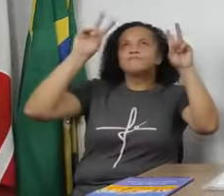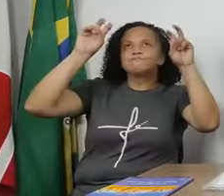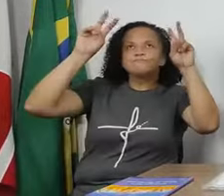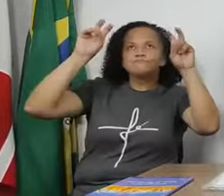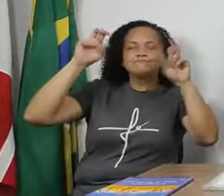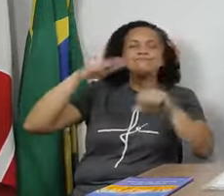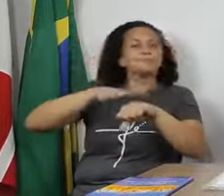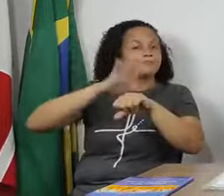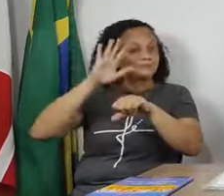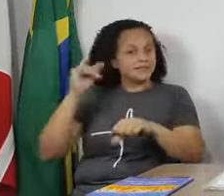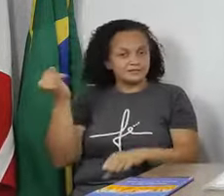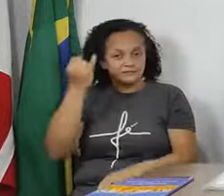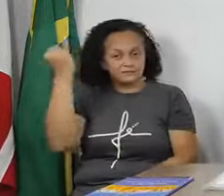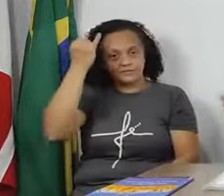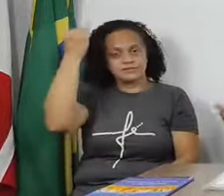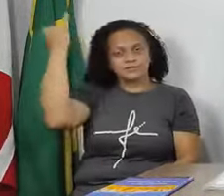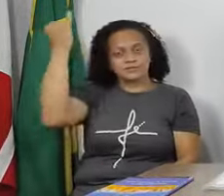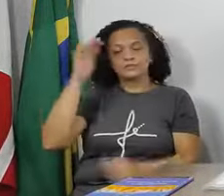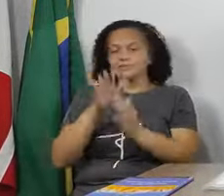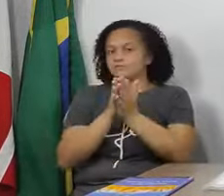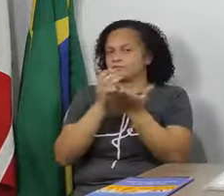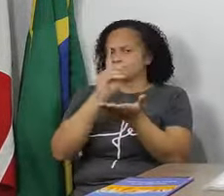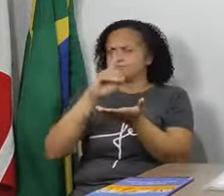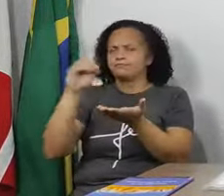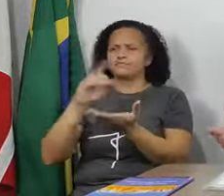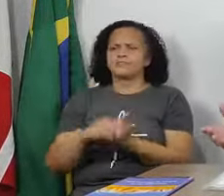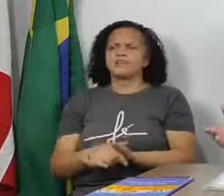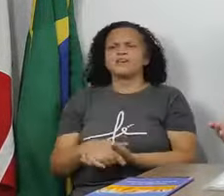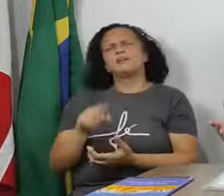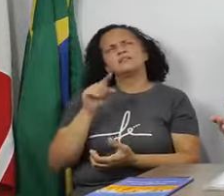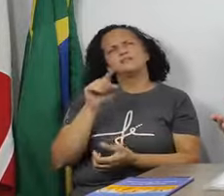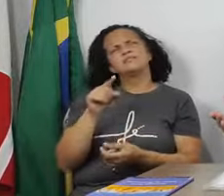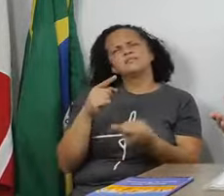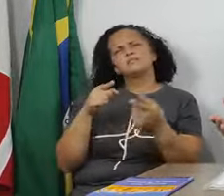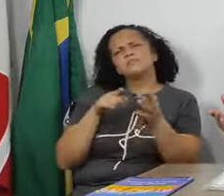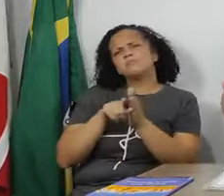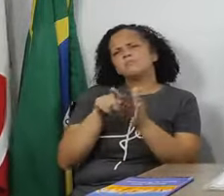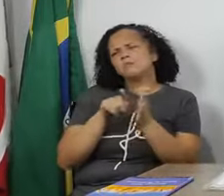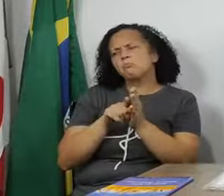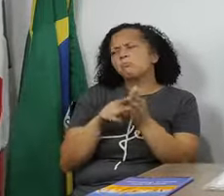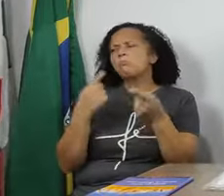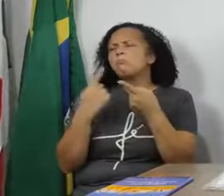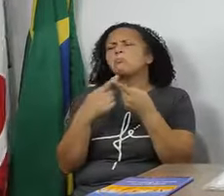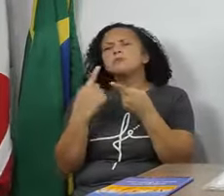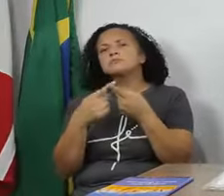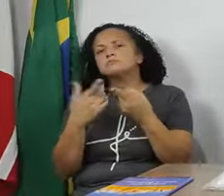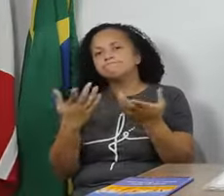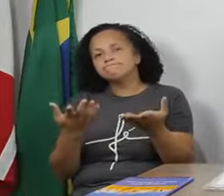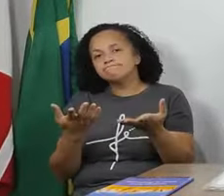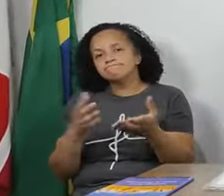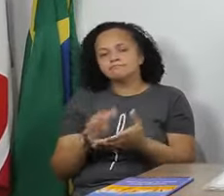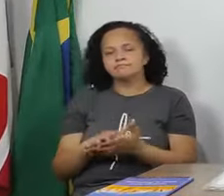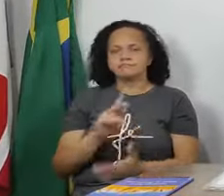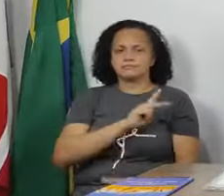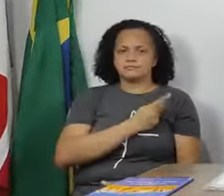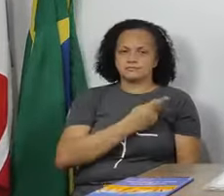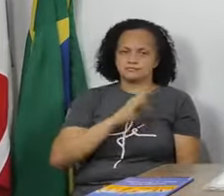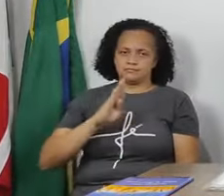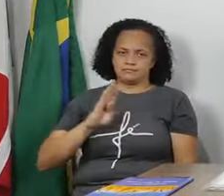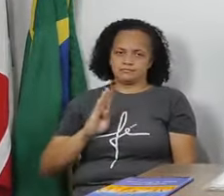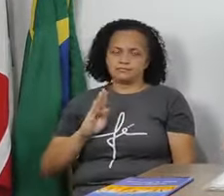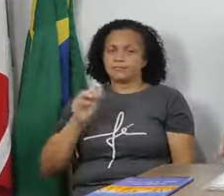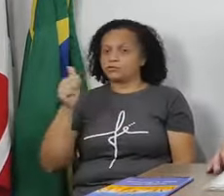de toda a Bíblia. Aí você talvez esteja dizendo, por quê, né? Porque Hebreus 11, verso 6